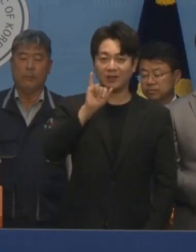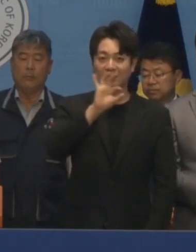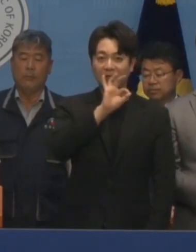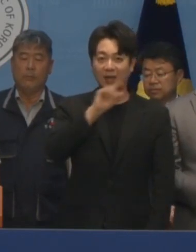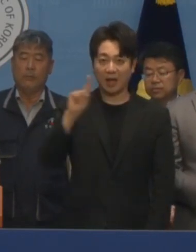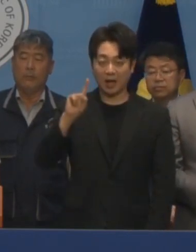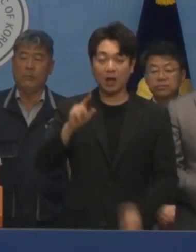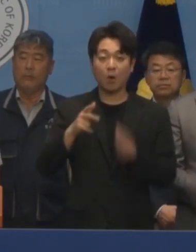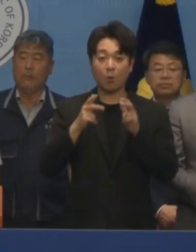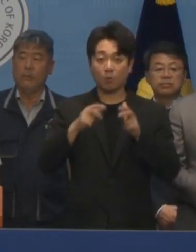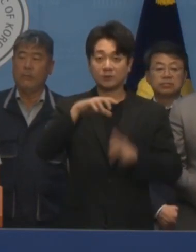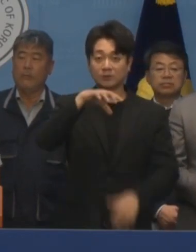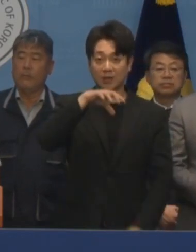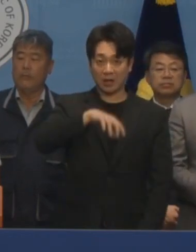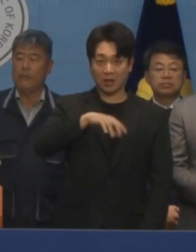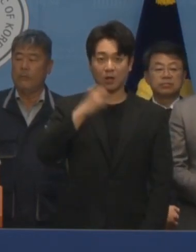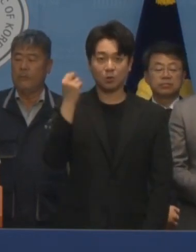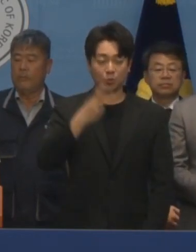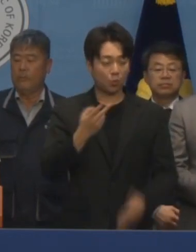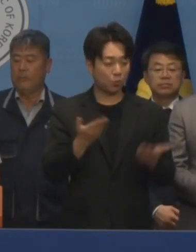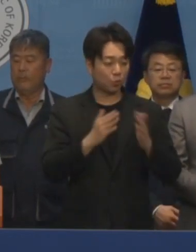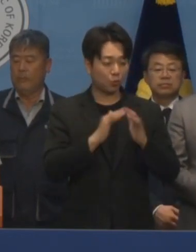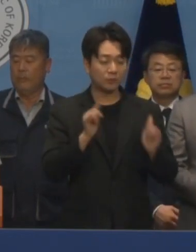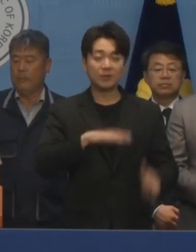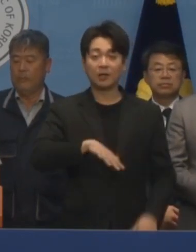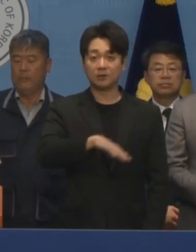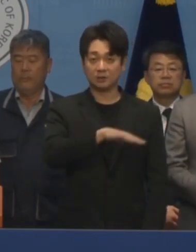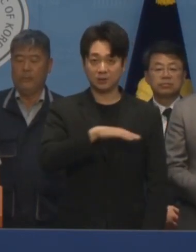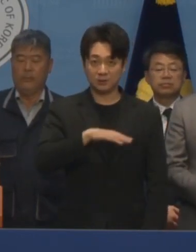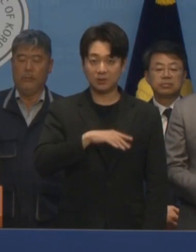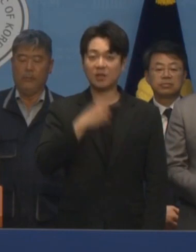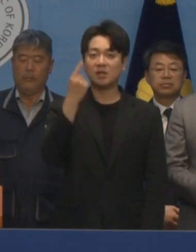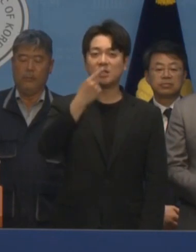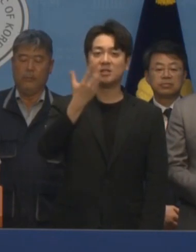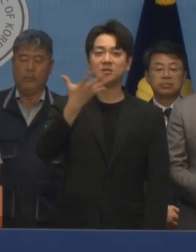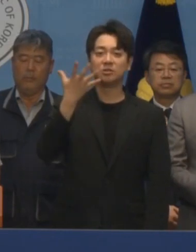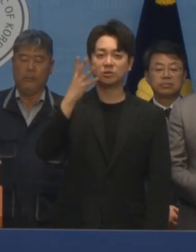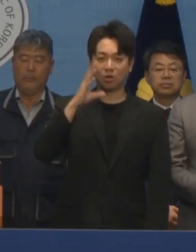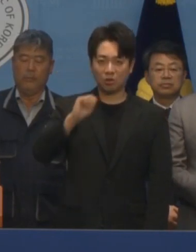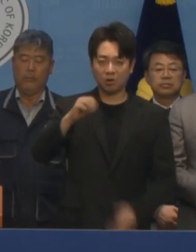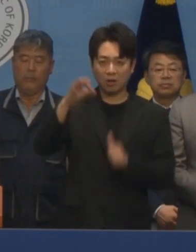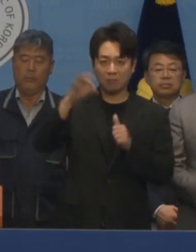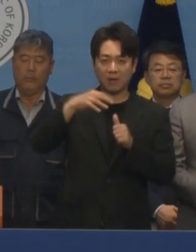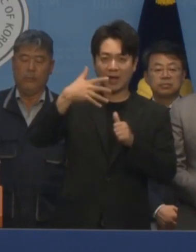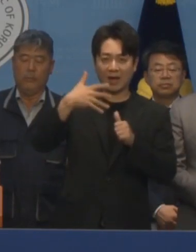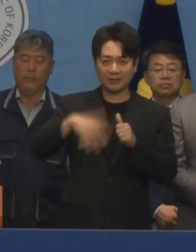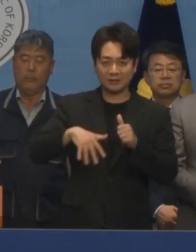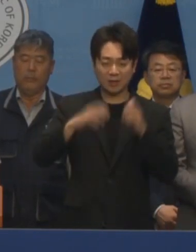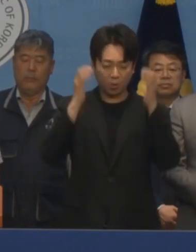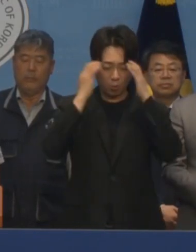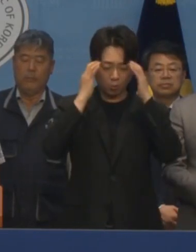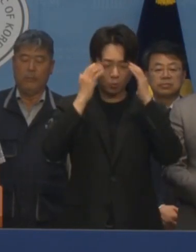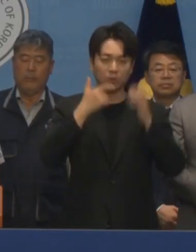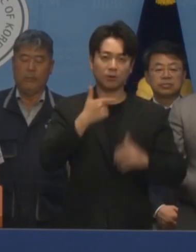매뉴팩처링 그리고 위니아의 노동자들은 1천억이 넘는 임금체불로 고통받고